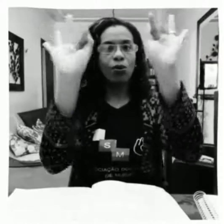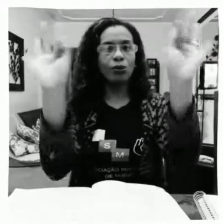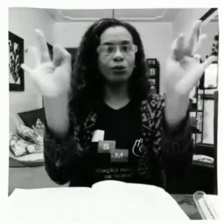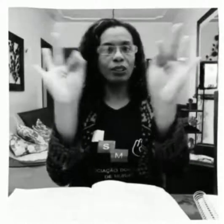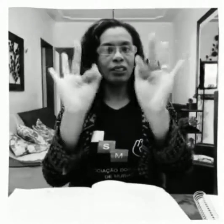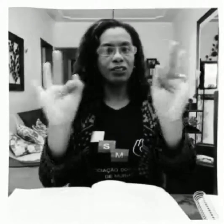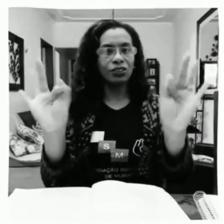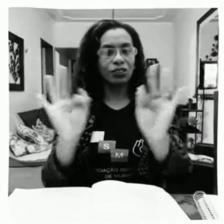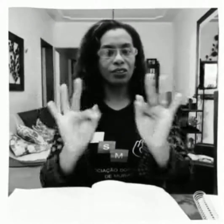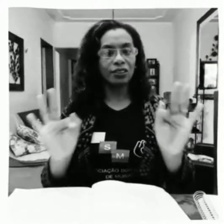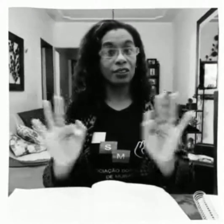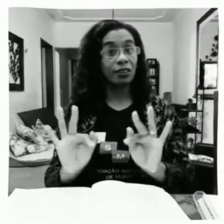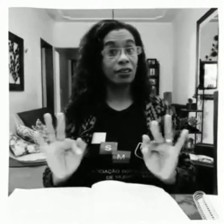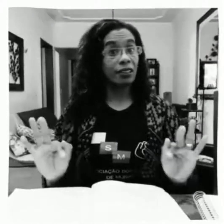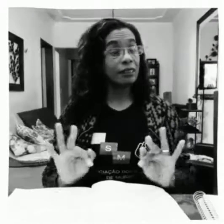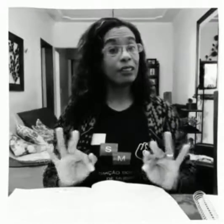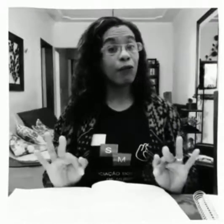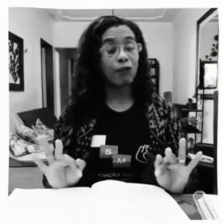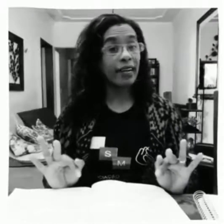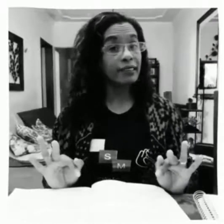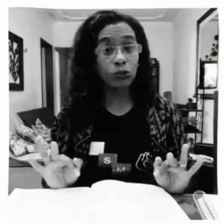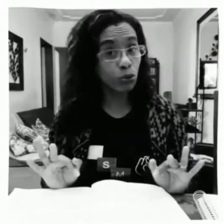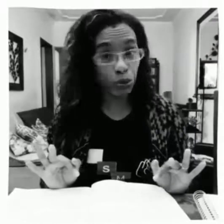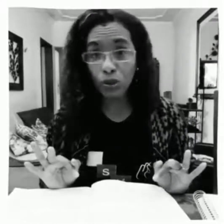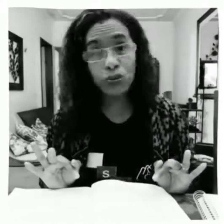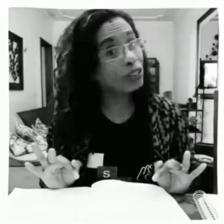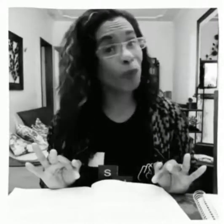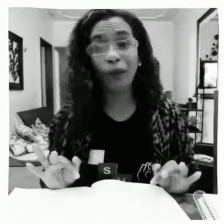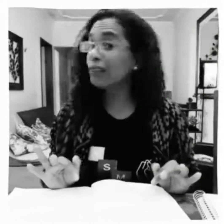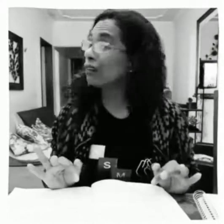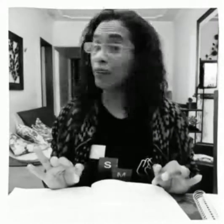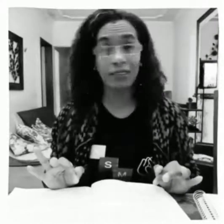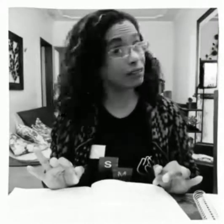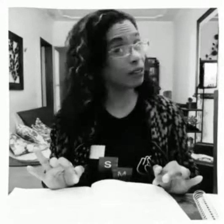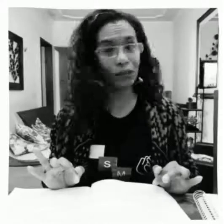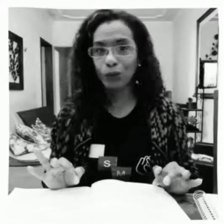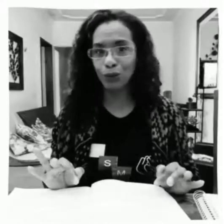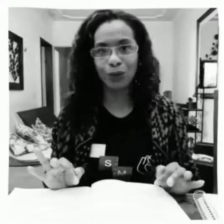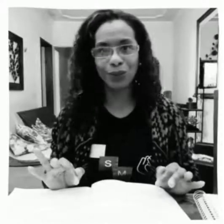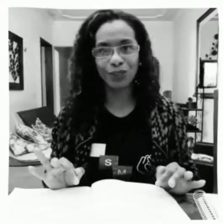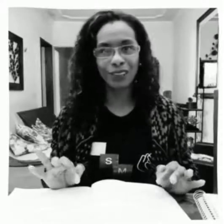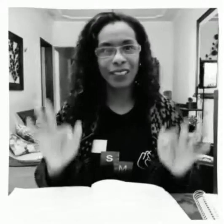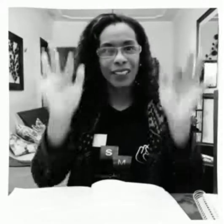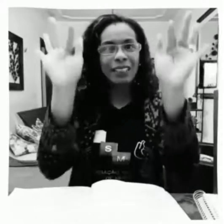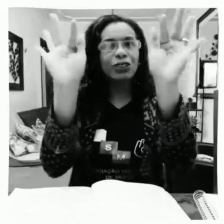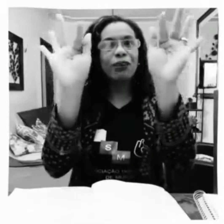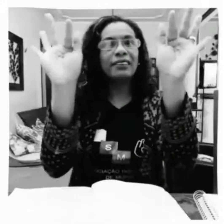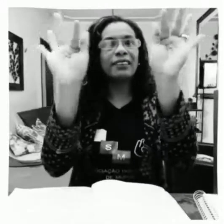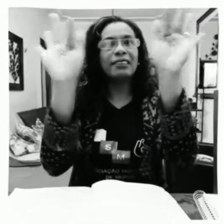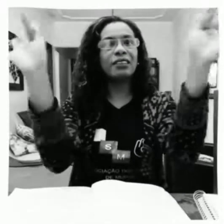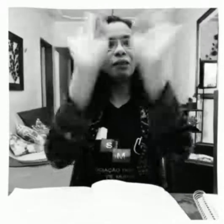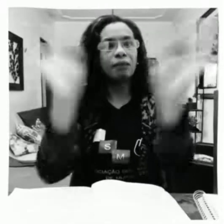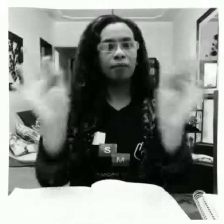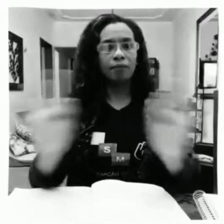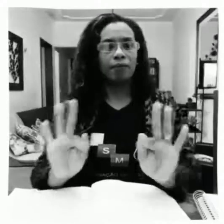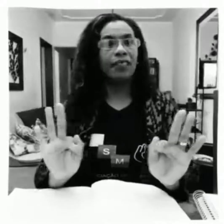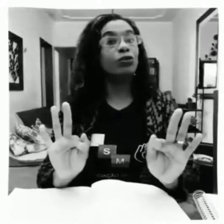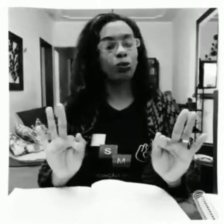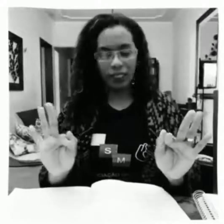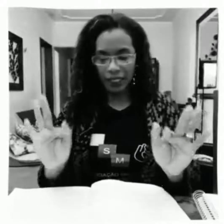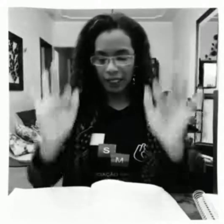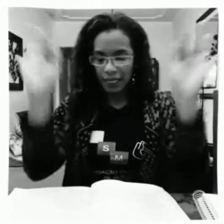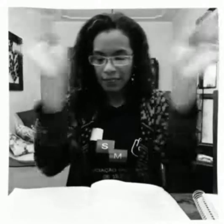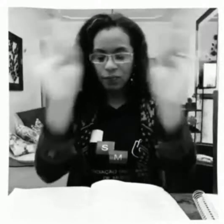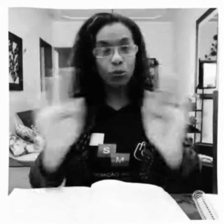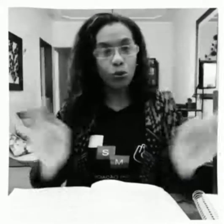ó, ondulante. Não faz sinuoso, não, porque não é sinal sinuoso. De fazer assim, ó.